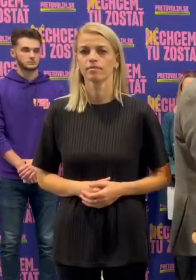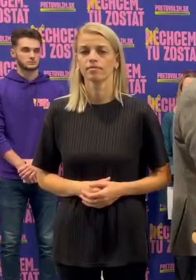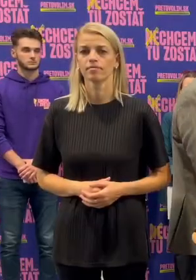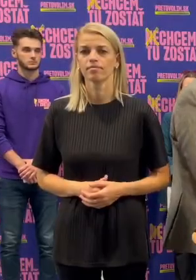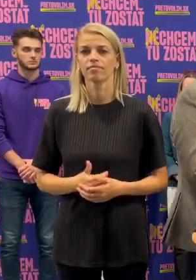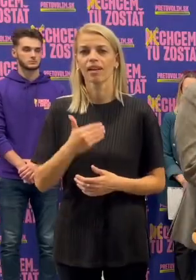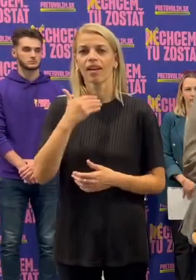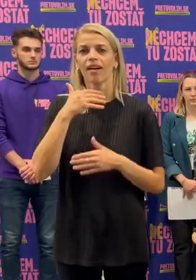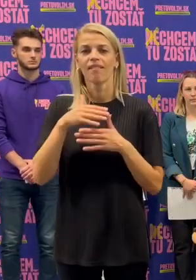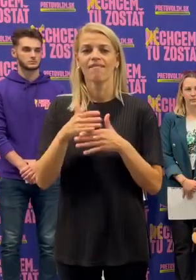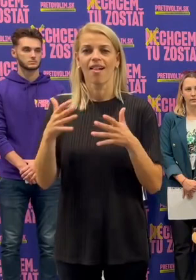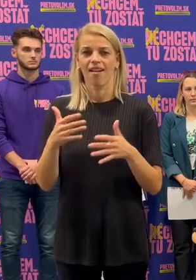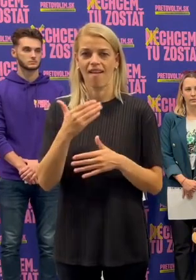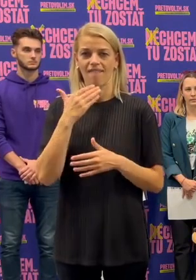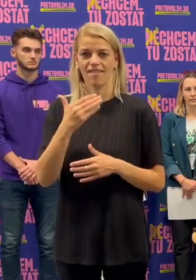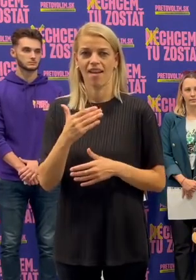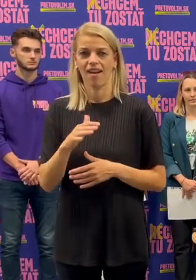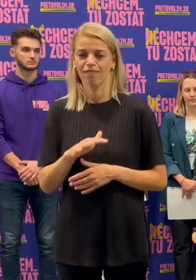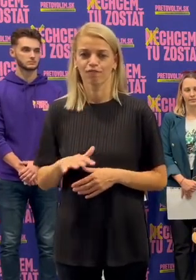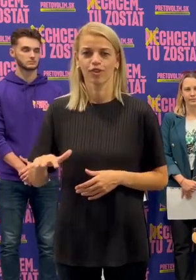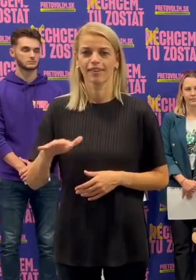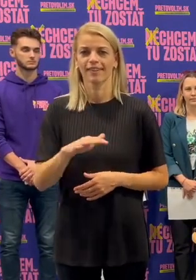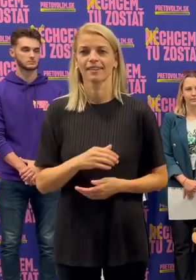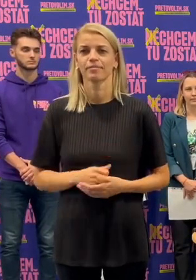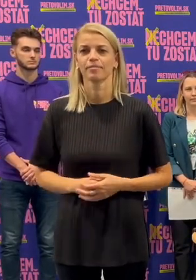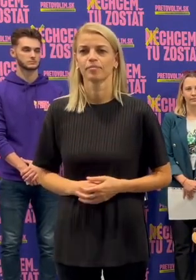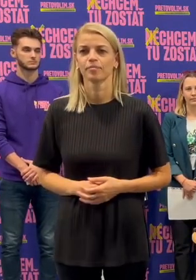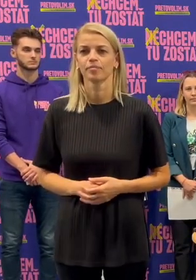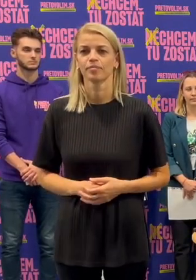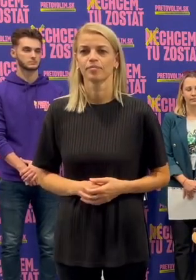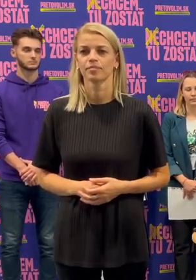ďaká všetkým.